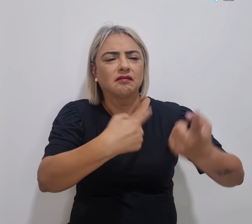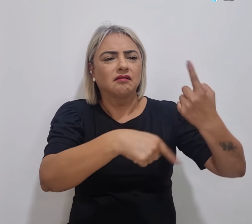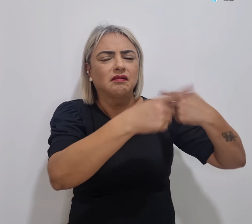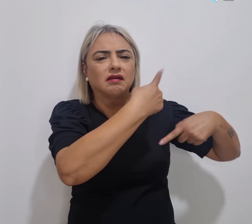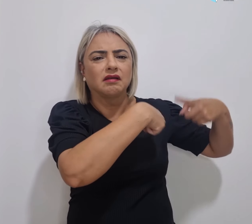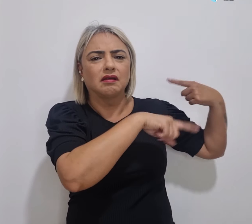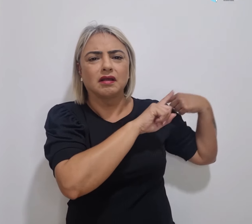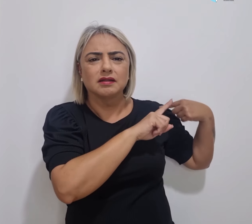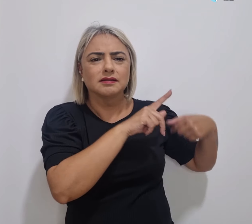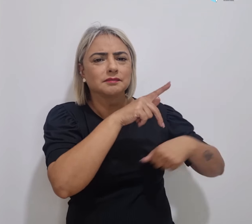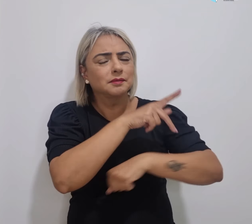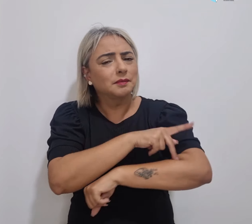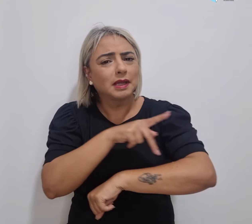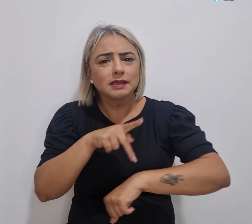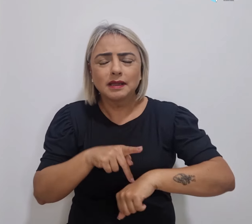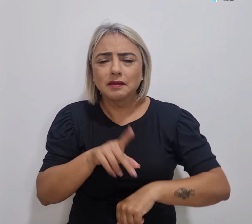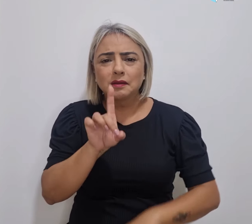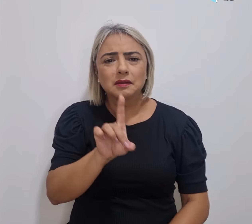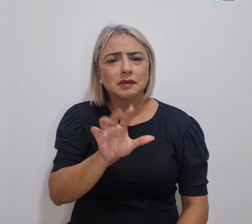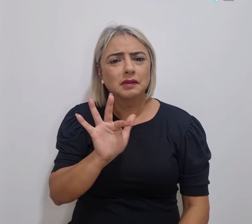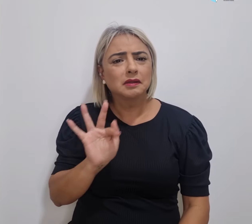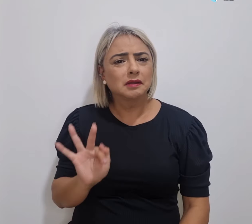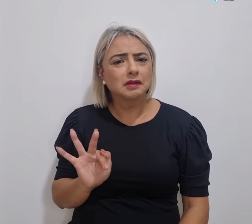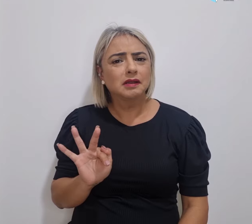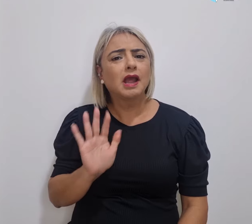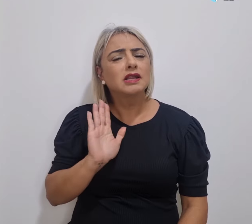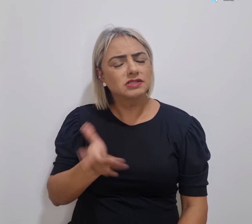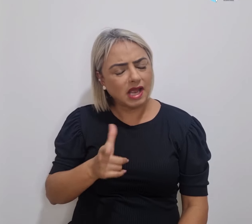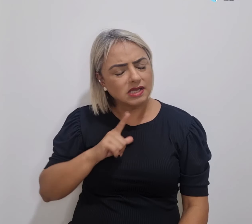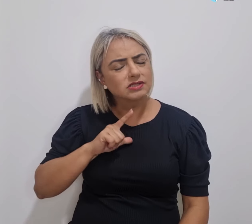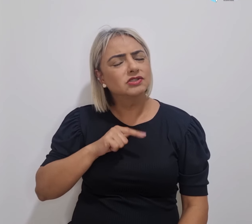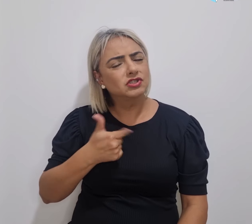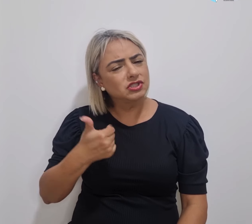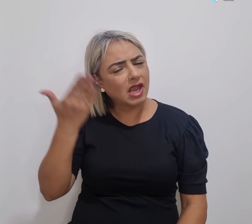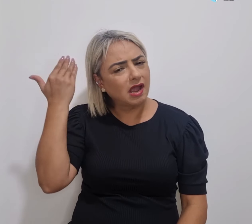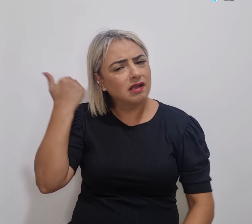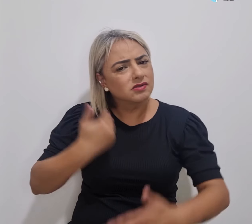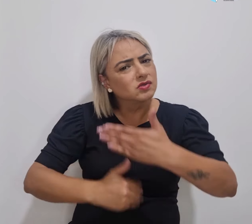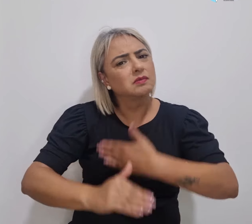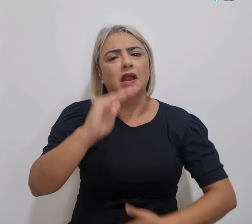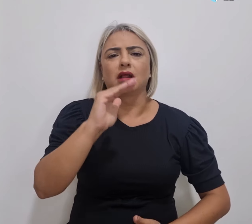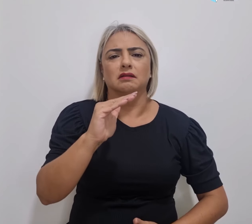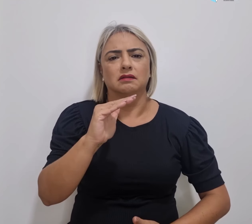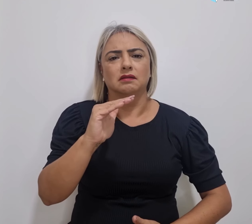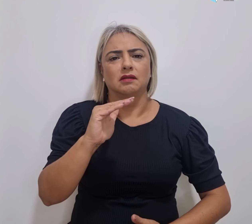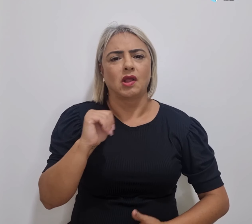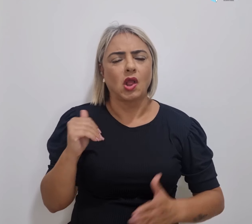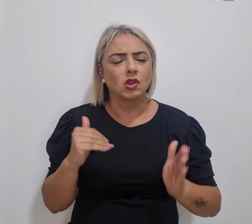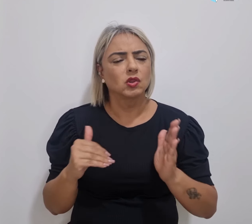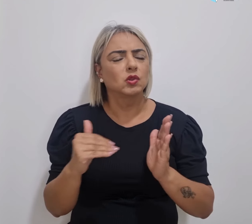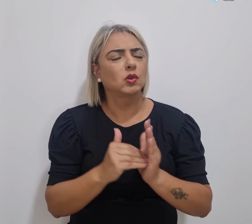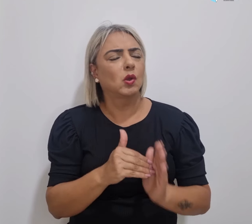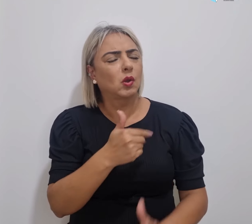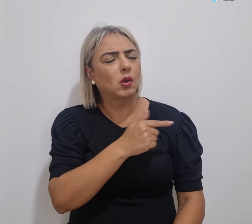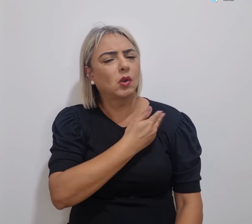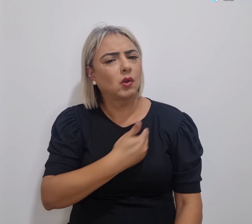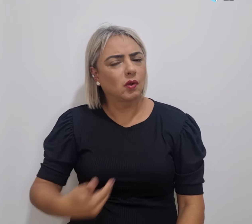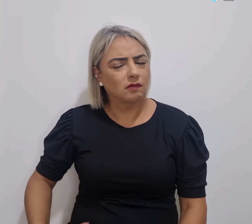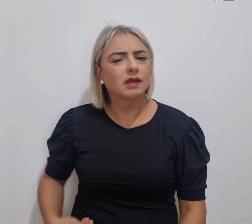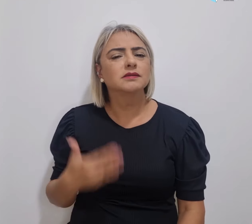pedagógico que o Distrito Federal já havia superado. Todo governo sabe o que fazer para